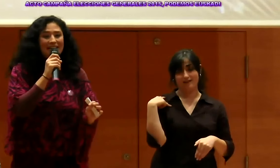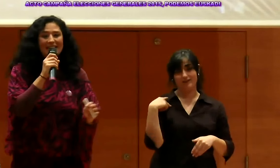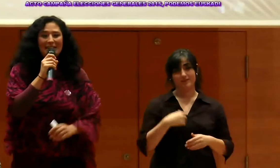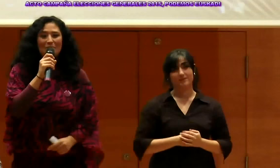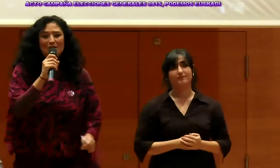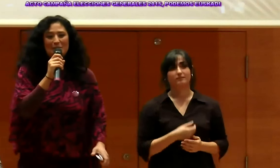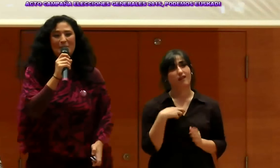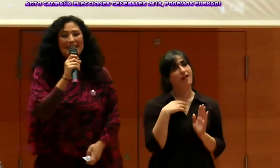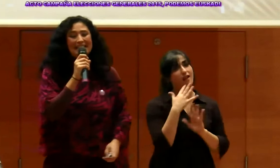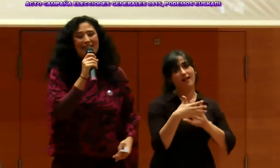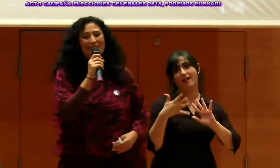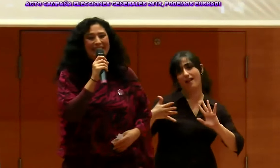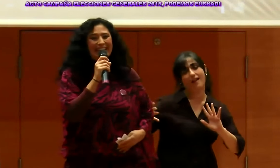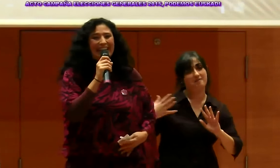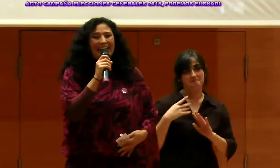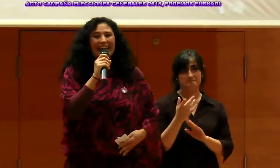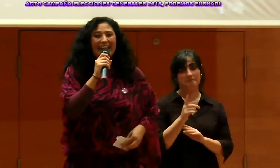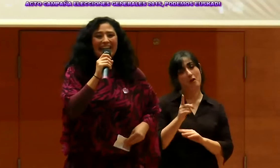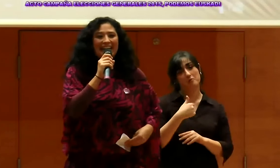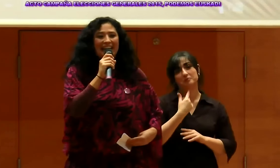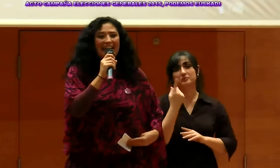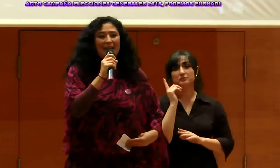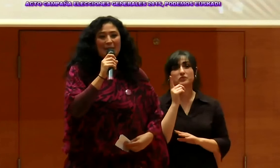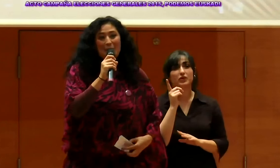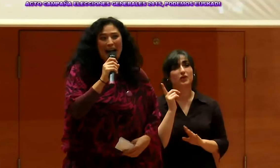a extender muchísimo más, solamente